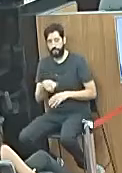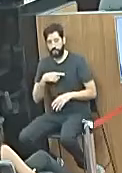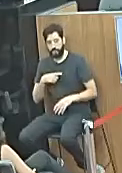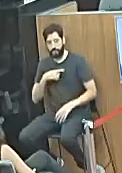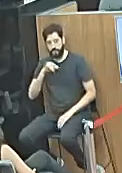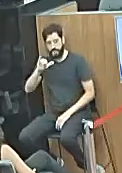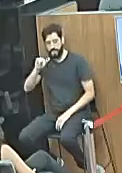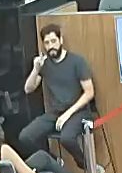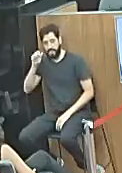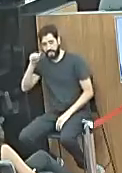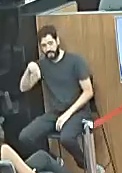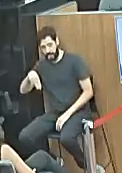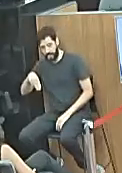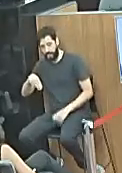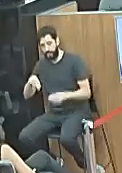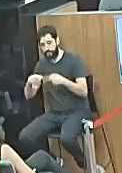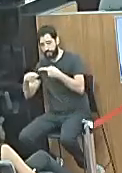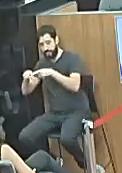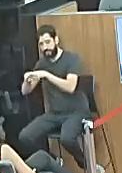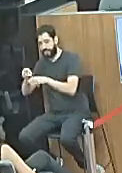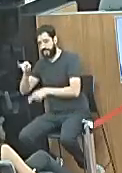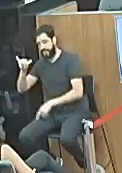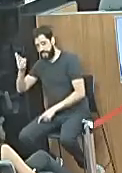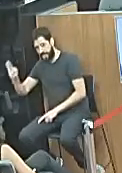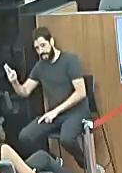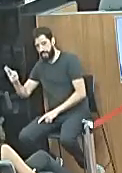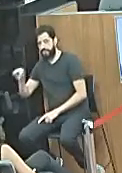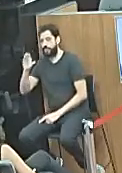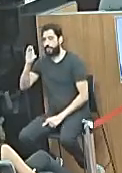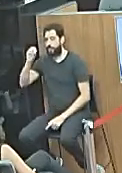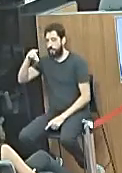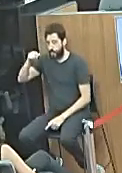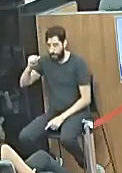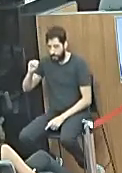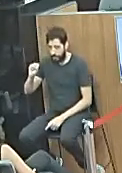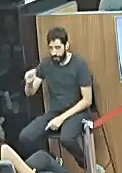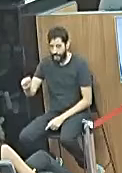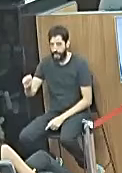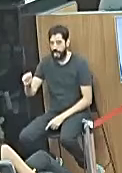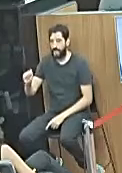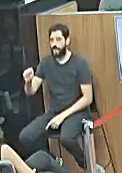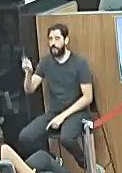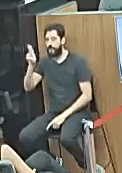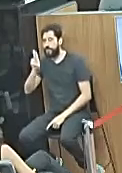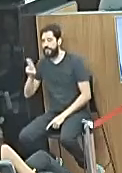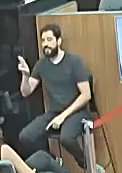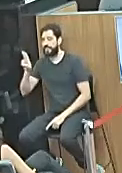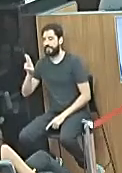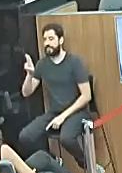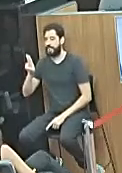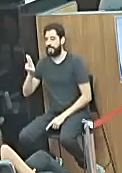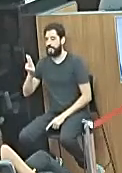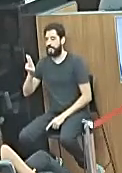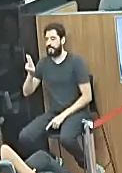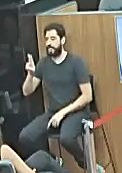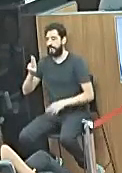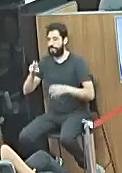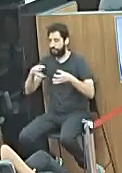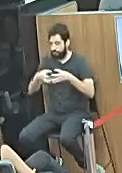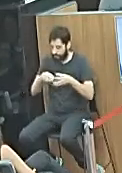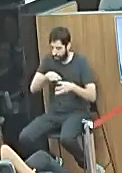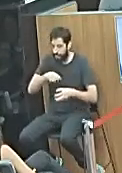parceria com efe e matéria copasa copanor universidades estaduais comitês de bacia